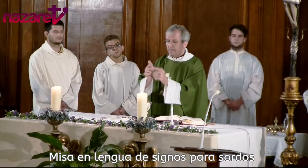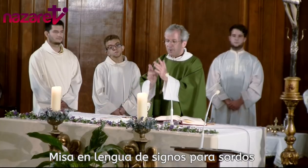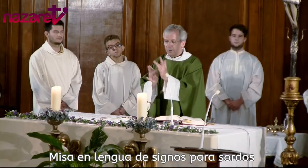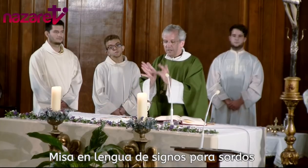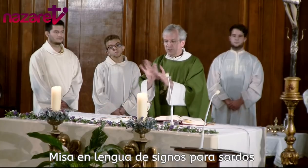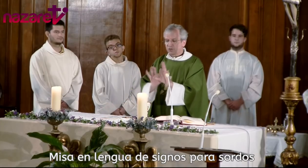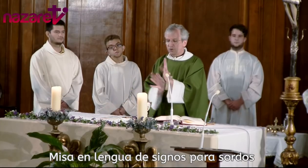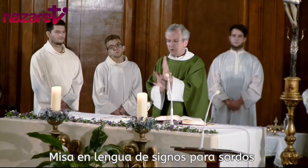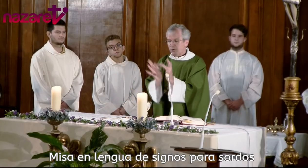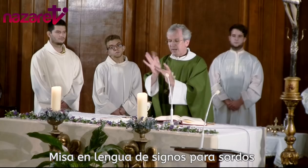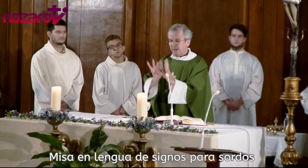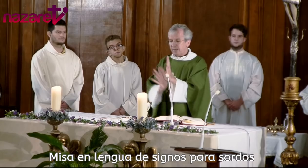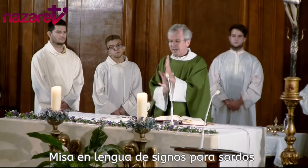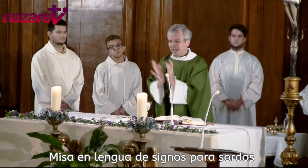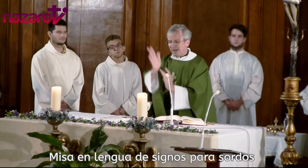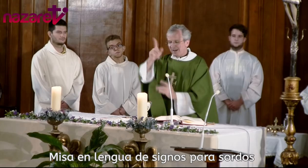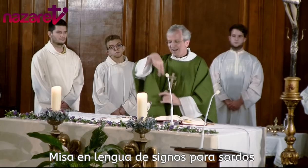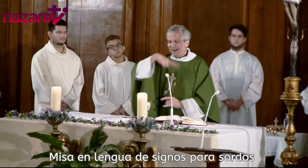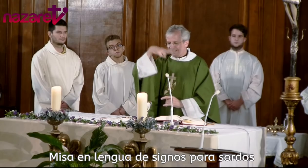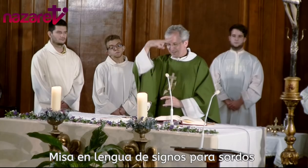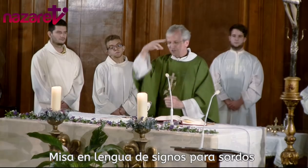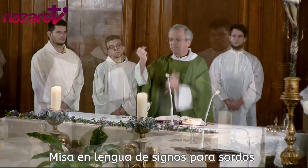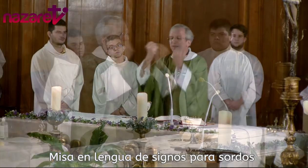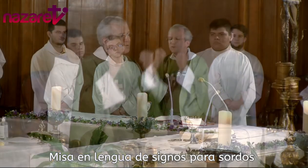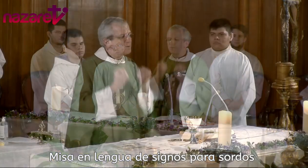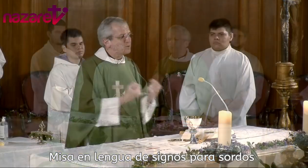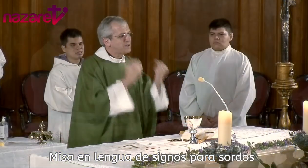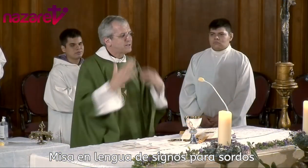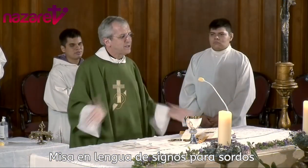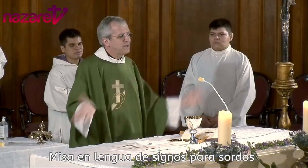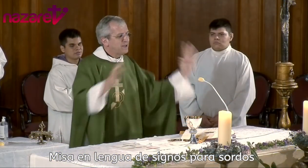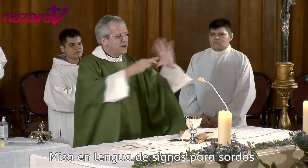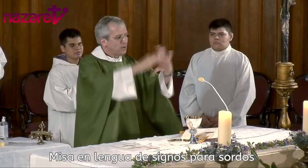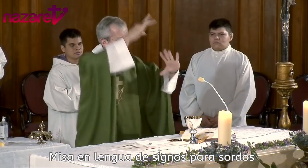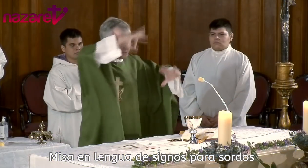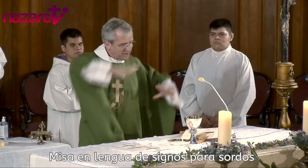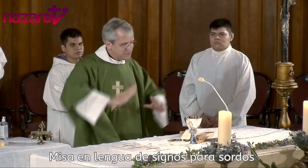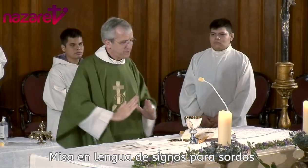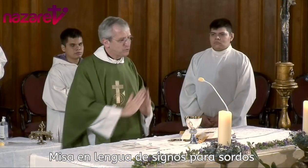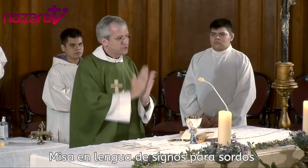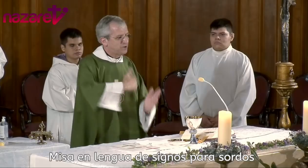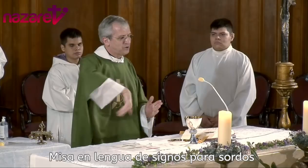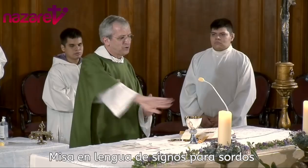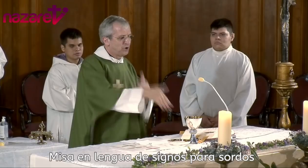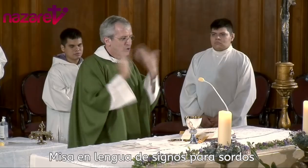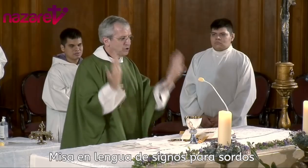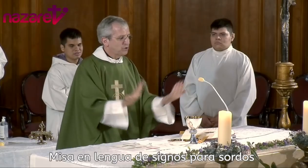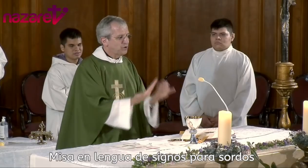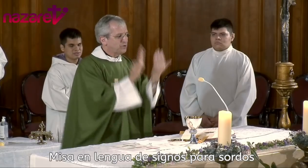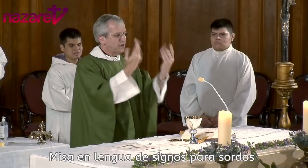Por Cristo, con Él y en Él, a ti Dios Padre Omnipotente, en la unidad del Espíritu Santo, todo honor y toda